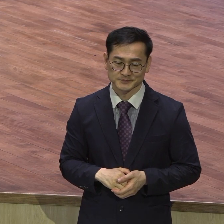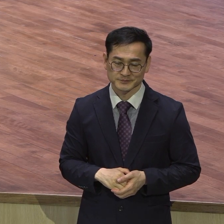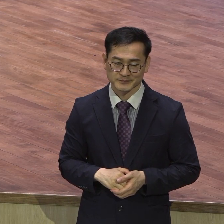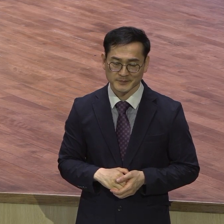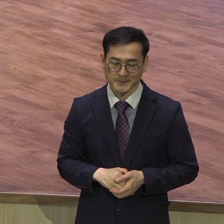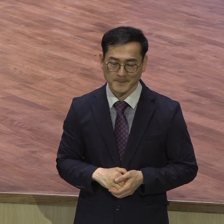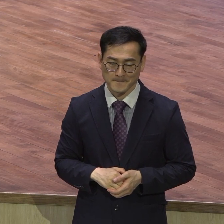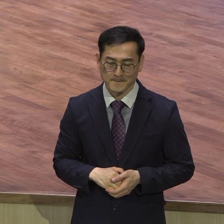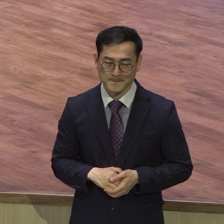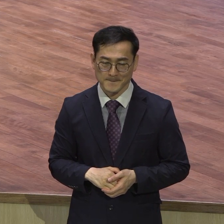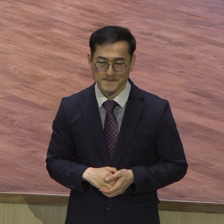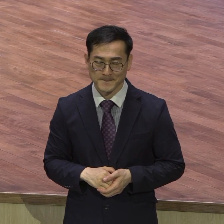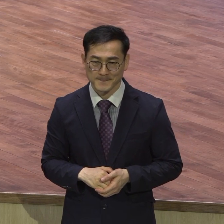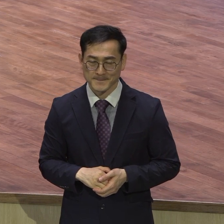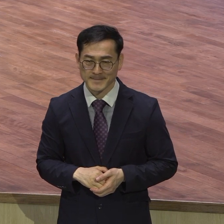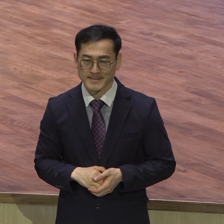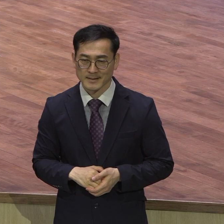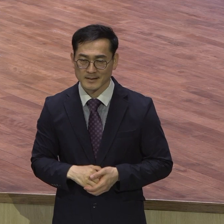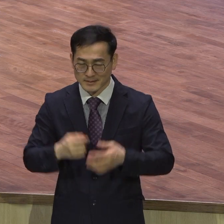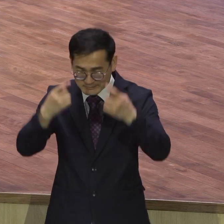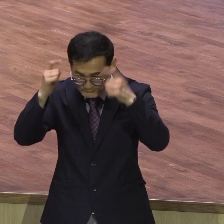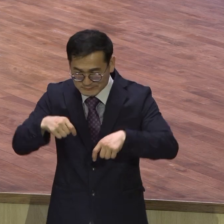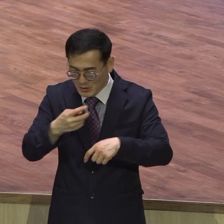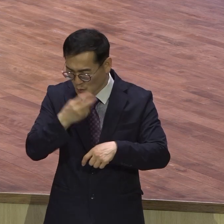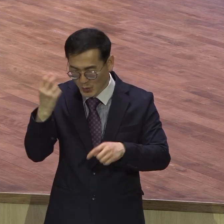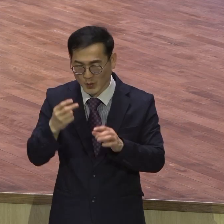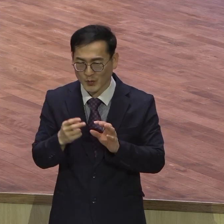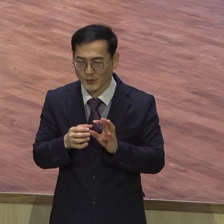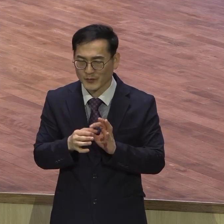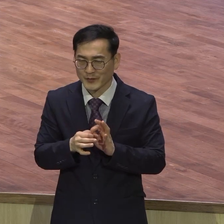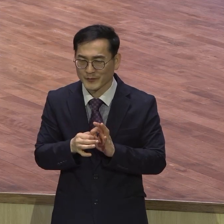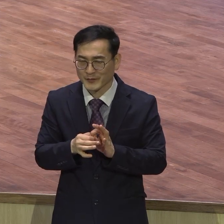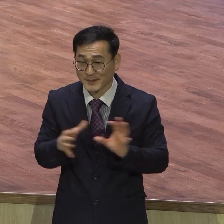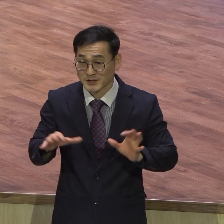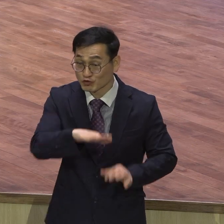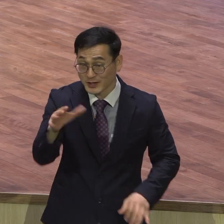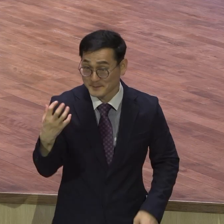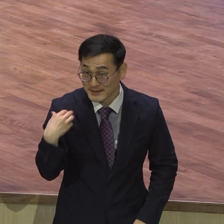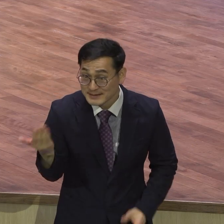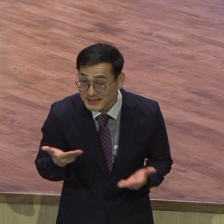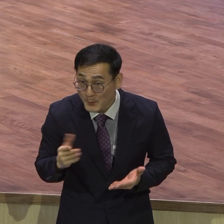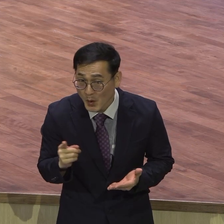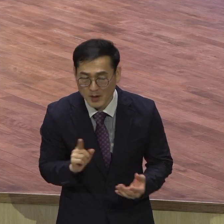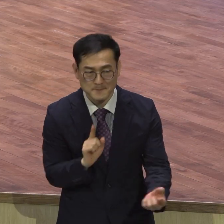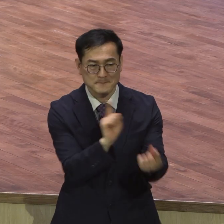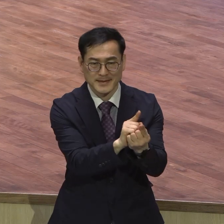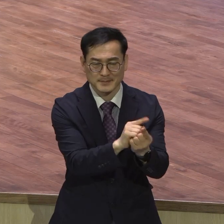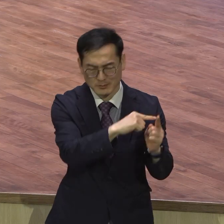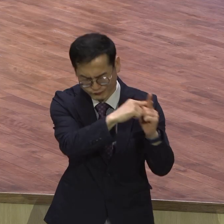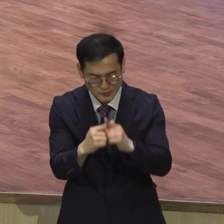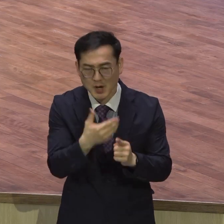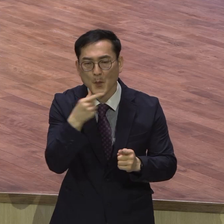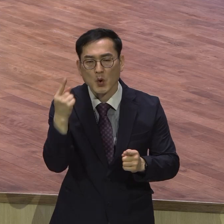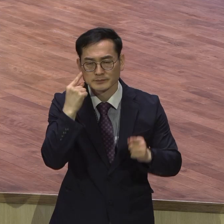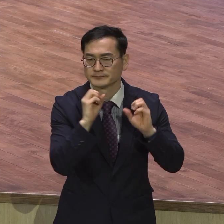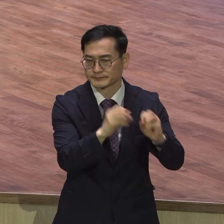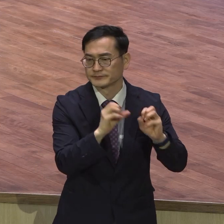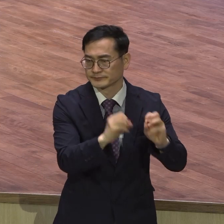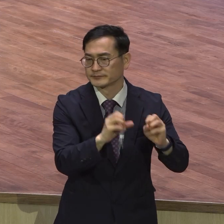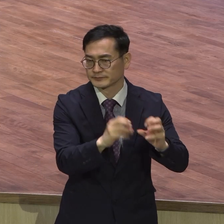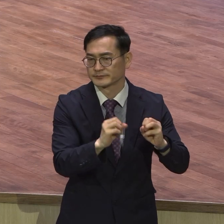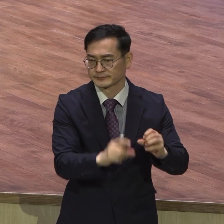어리석든 똑똑하든 어떤 상황이든 간에 여러분이 해야 될 일이 뭐냐 만났다 그러면 복음을 전해야 된대.